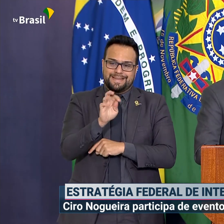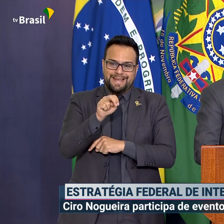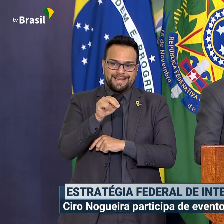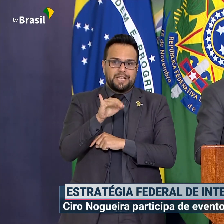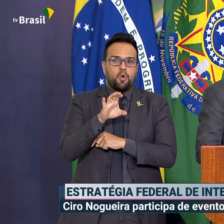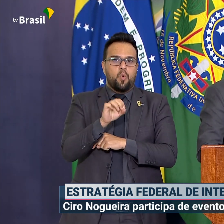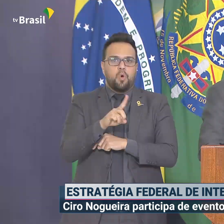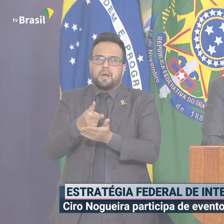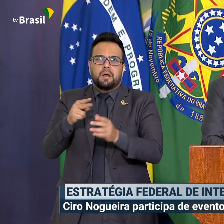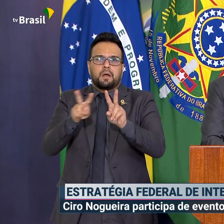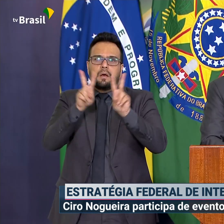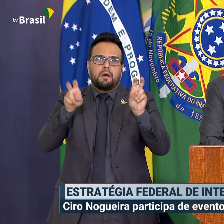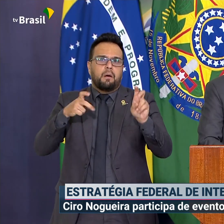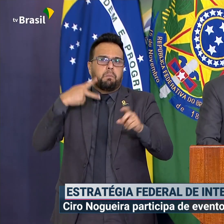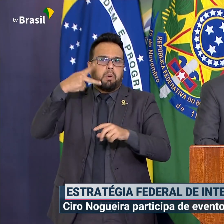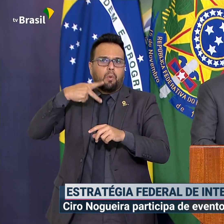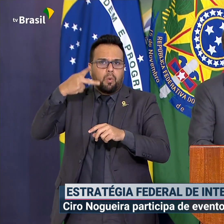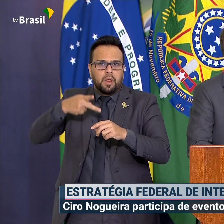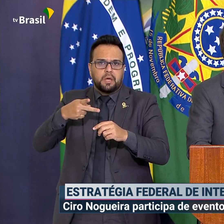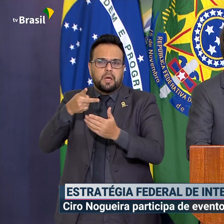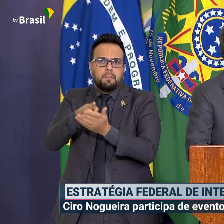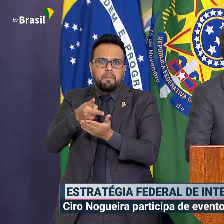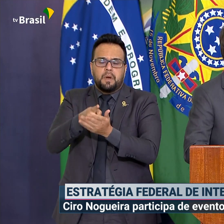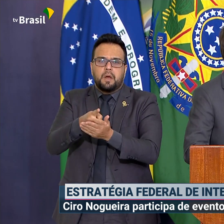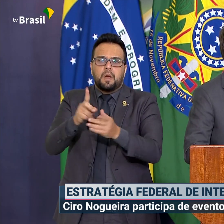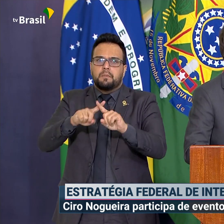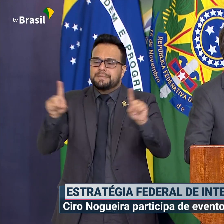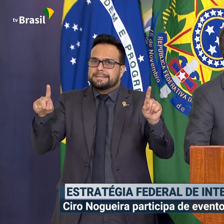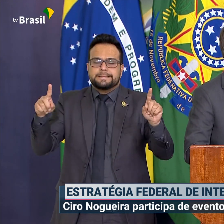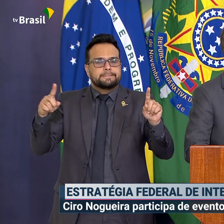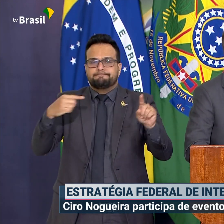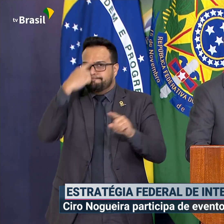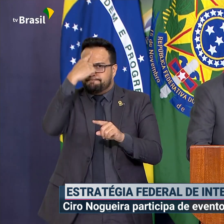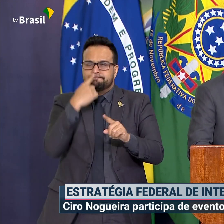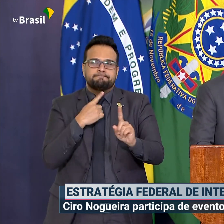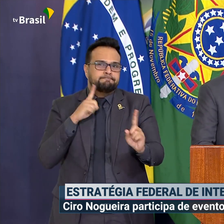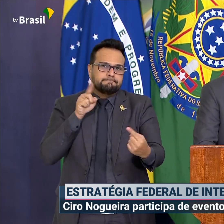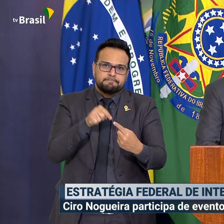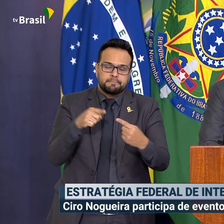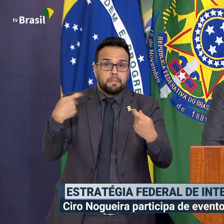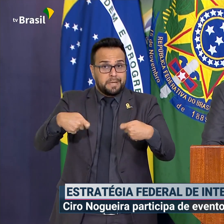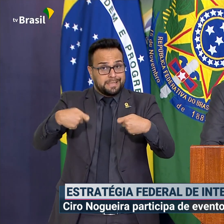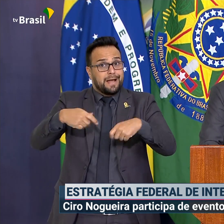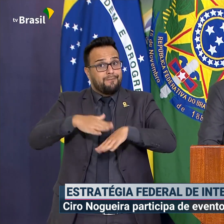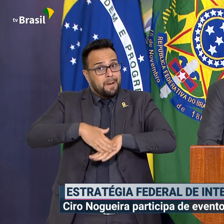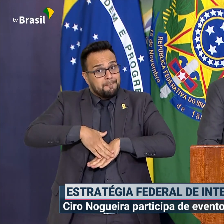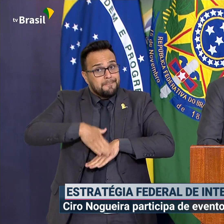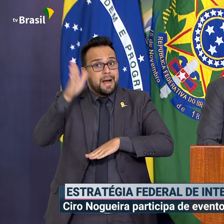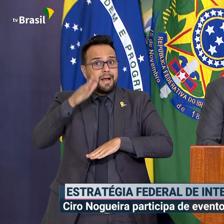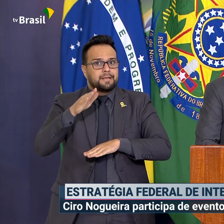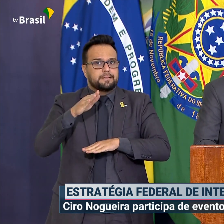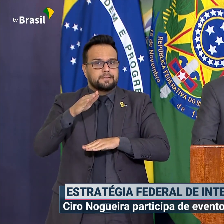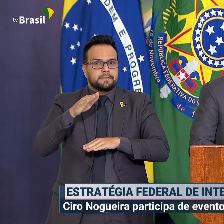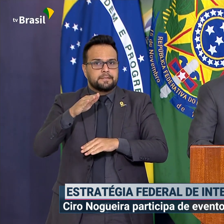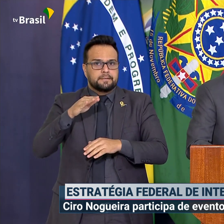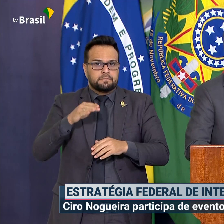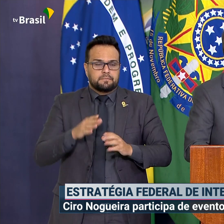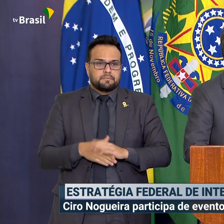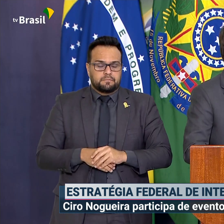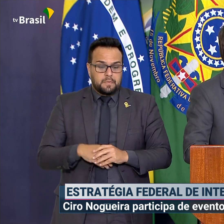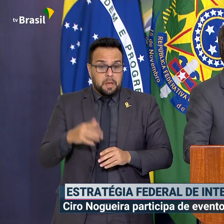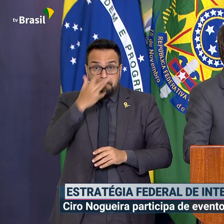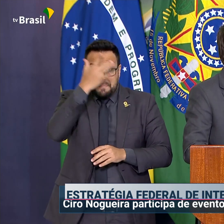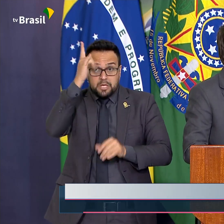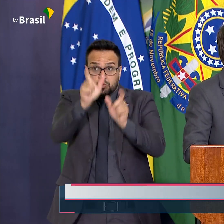pouco políticas mas Vimos que era necessário cada vez mais e